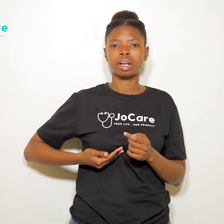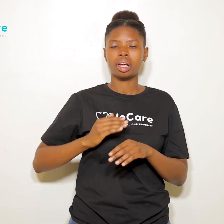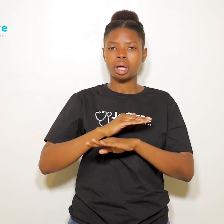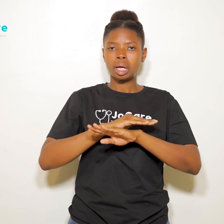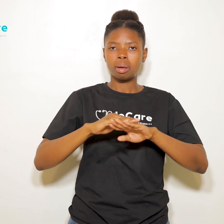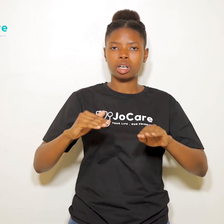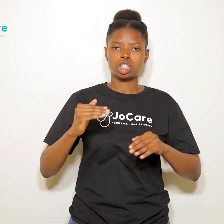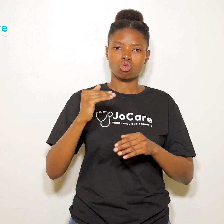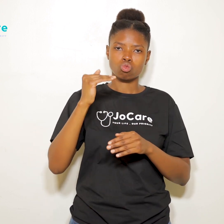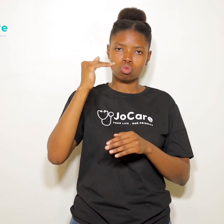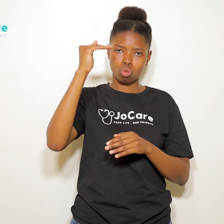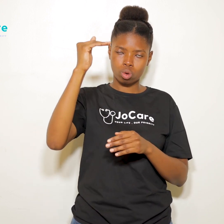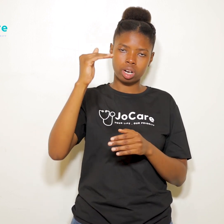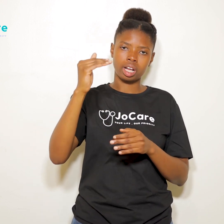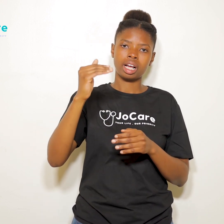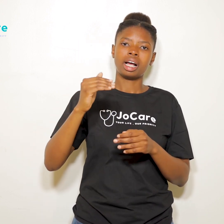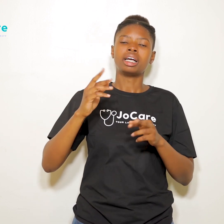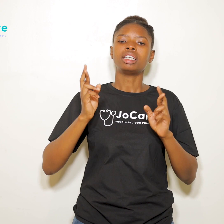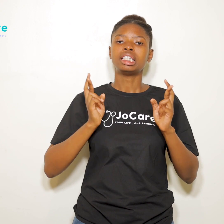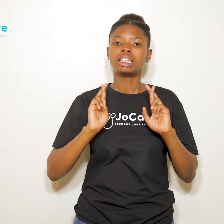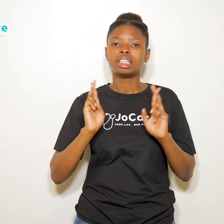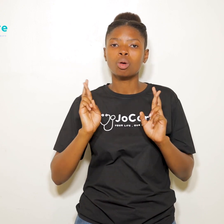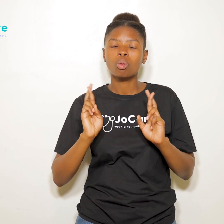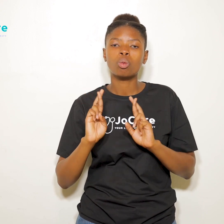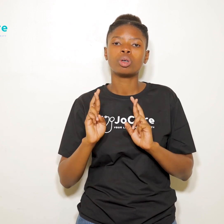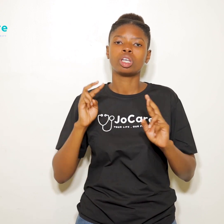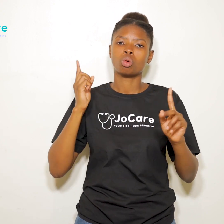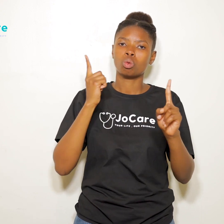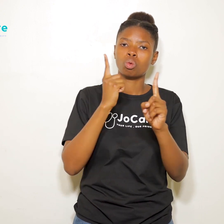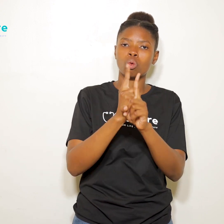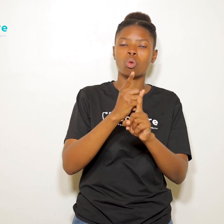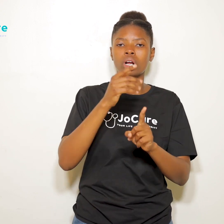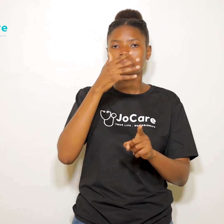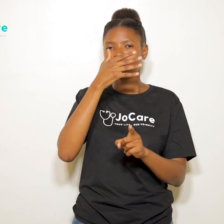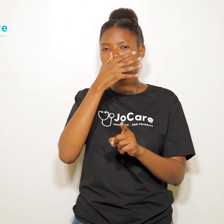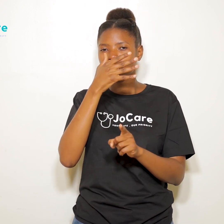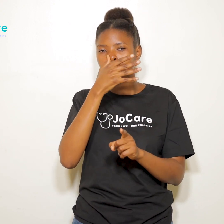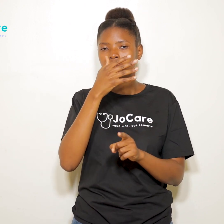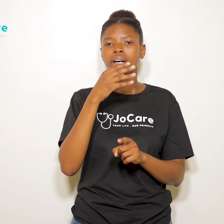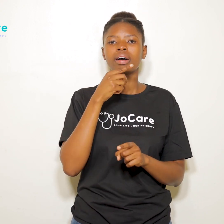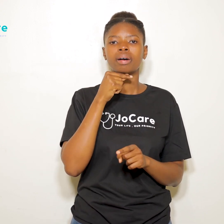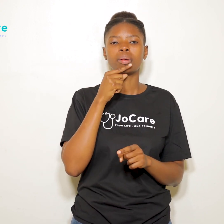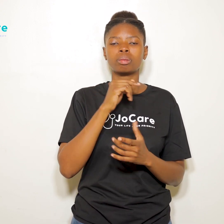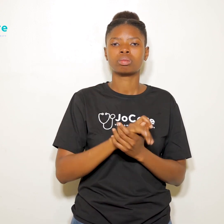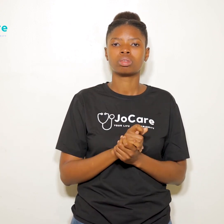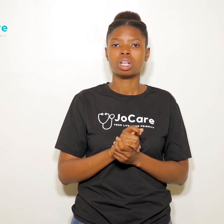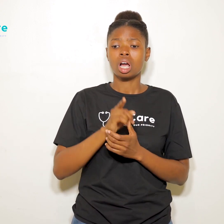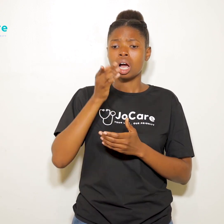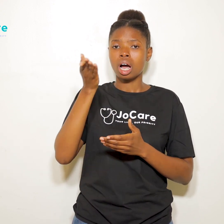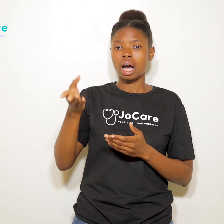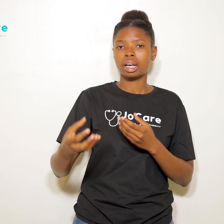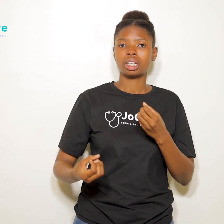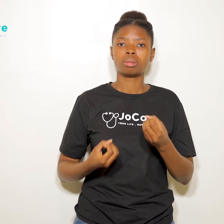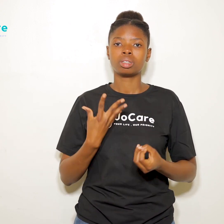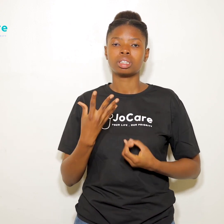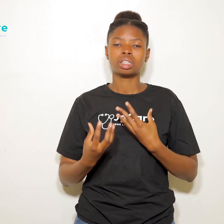mirerantanga yiteguye guhura n'intangangabo. Icyo gihe rero naho habamo imisemburo yo mu bwoko